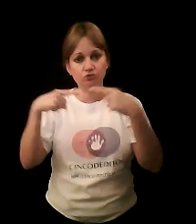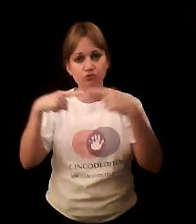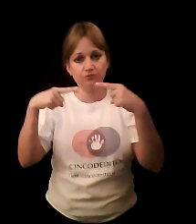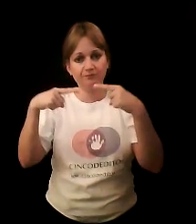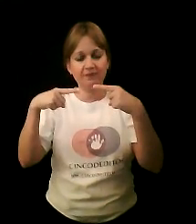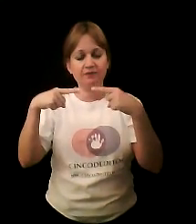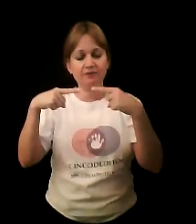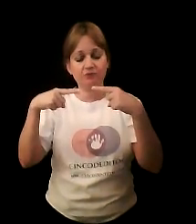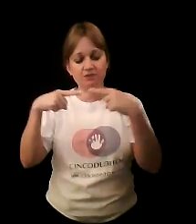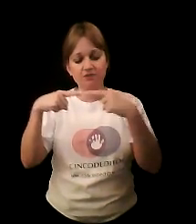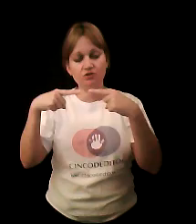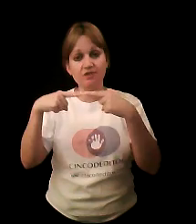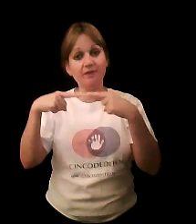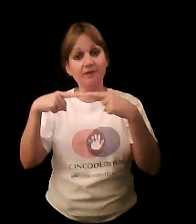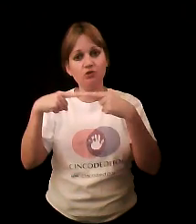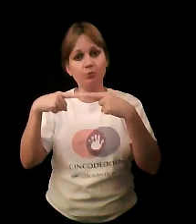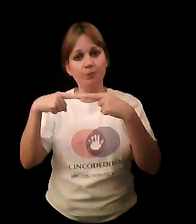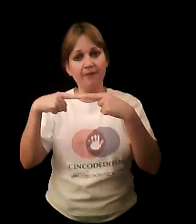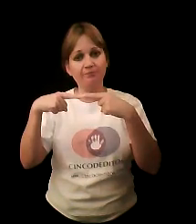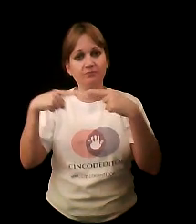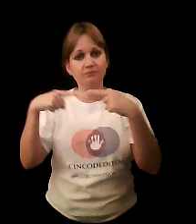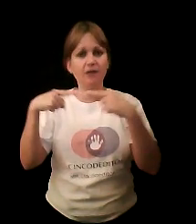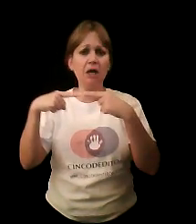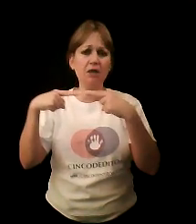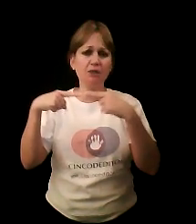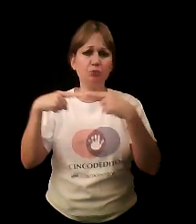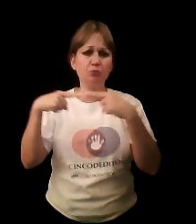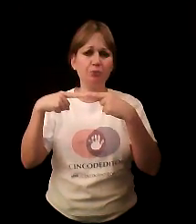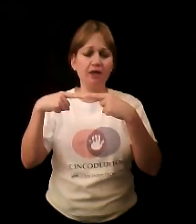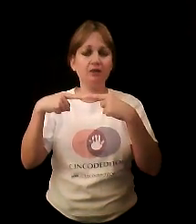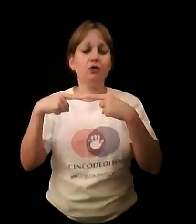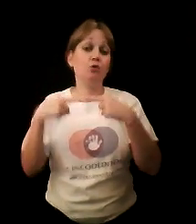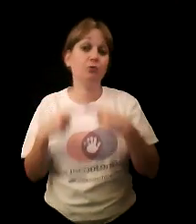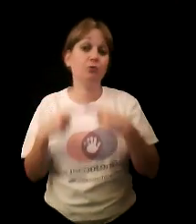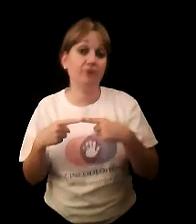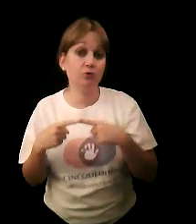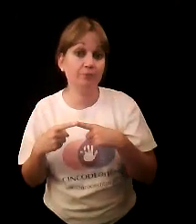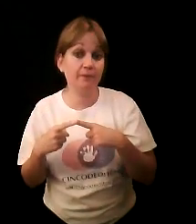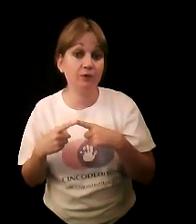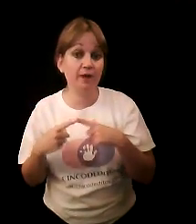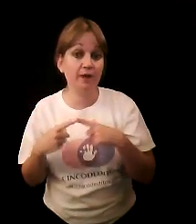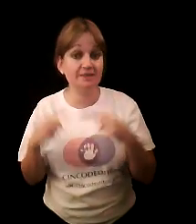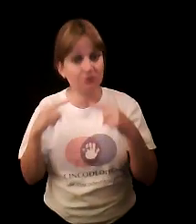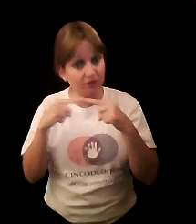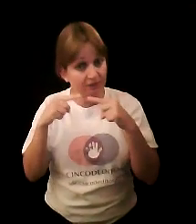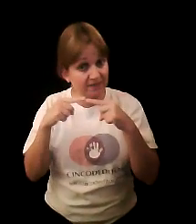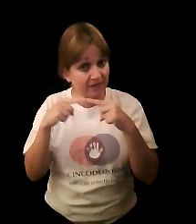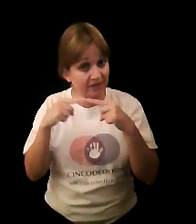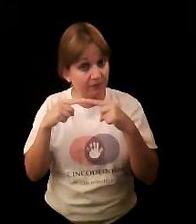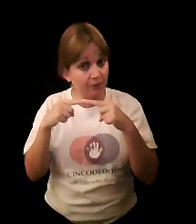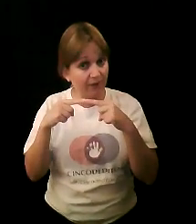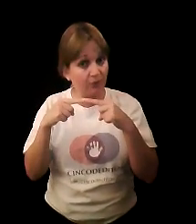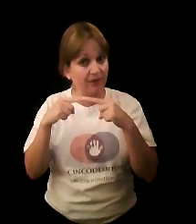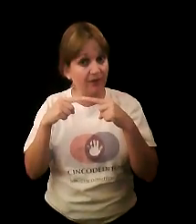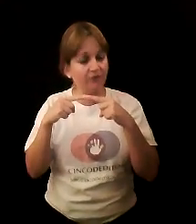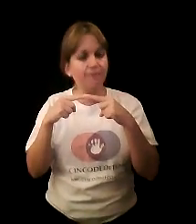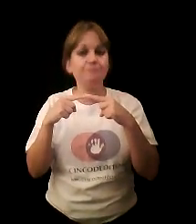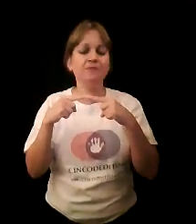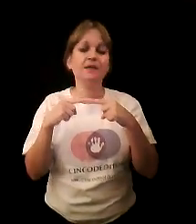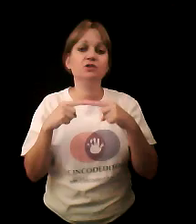chup. Pues esto es que me he hecho pupa. ¡Ay, qué pupa! O por favor, bebé, no hagas eso que te vas a hacer pupa, cuidado.